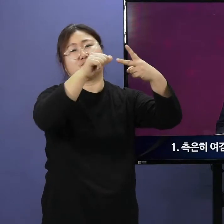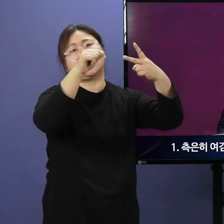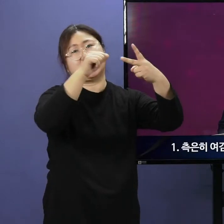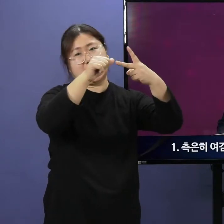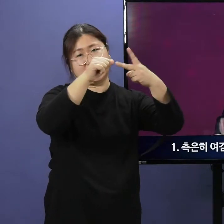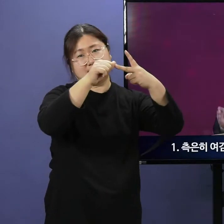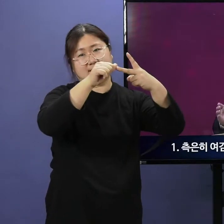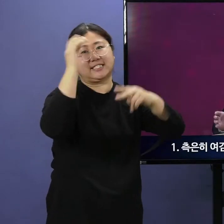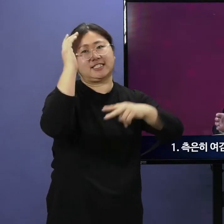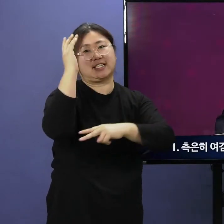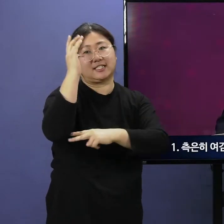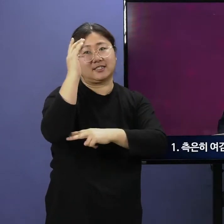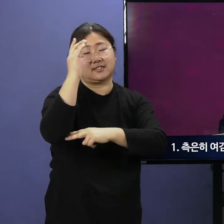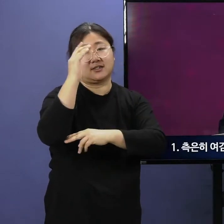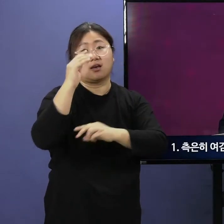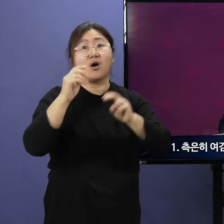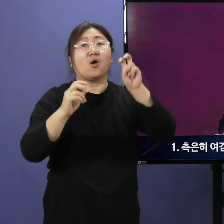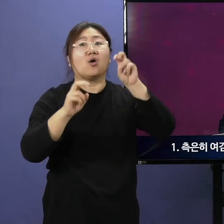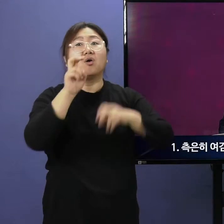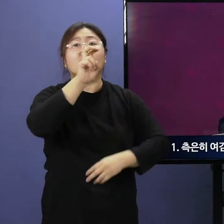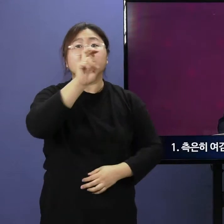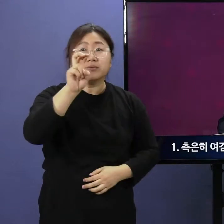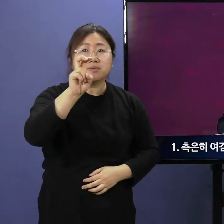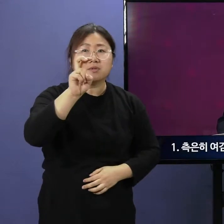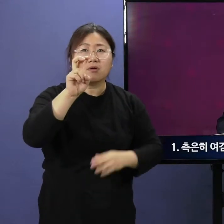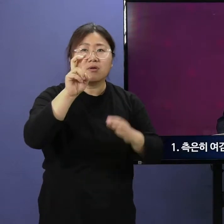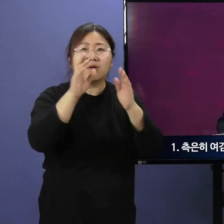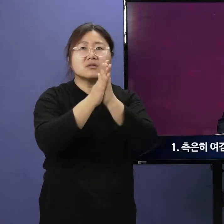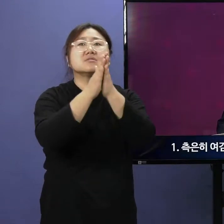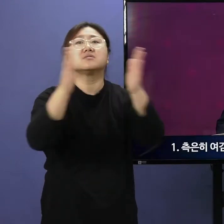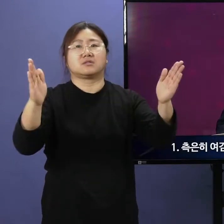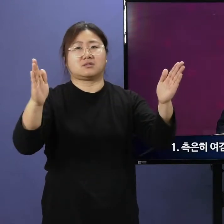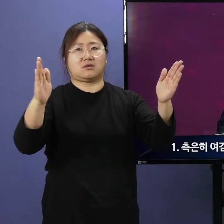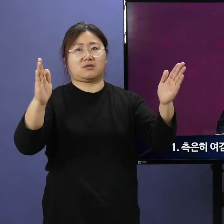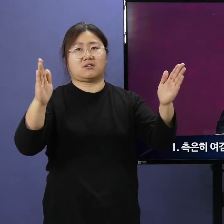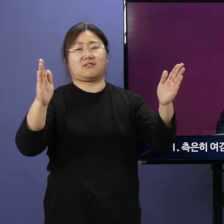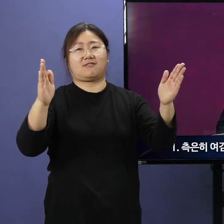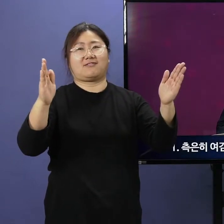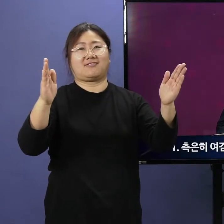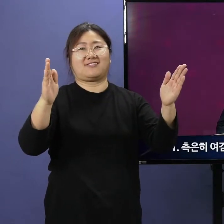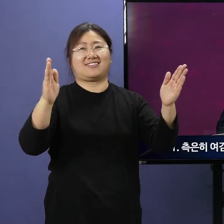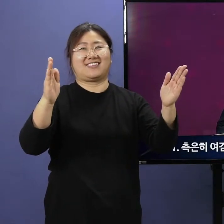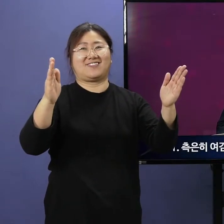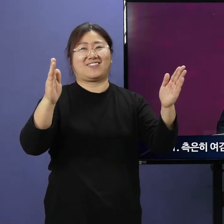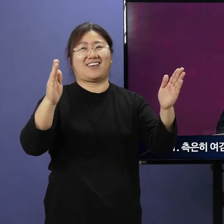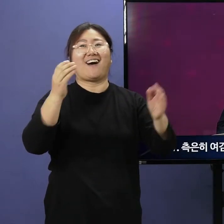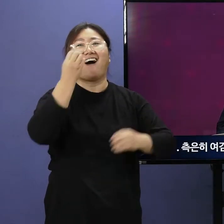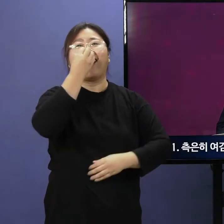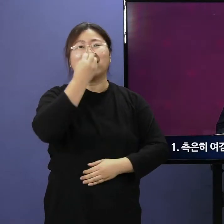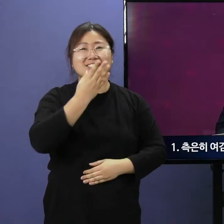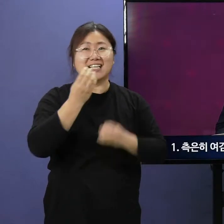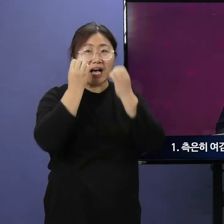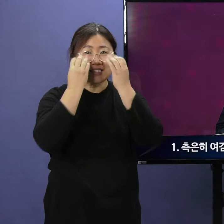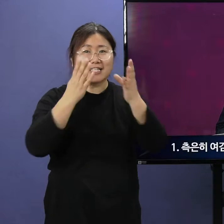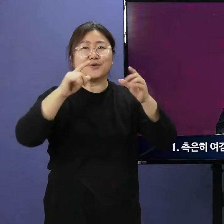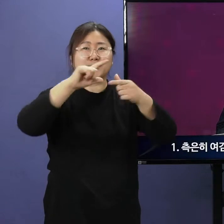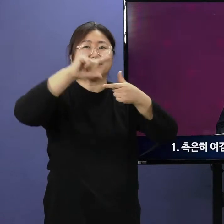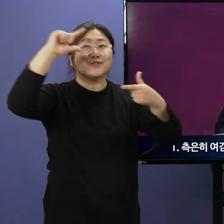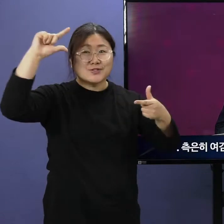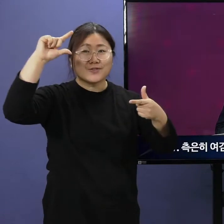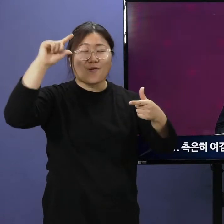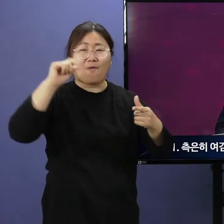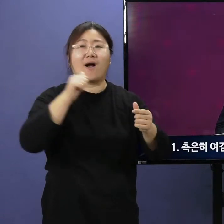그러다 20절이 딱 되면 새로운 주인공이 등장합니다. 네, 바로